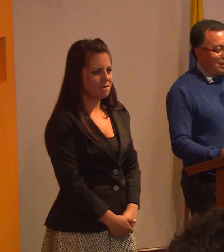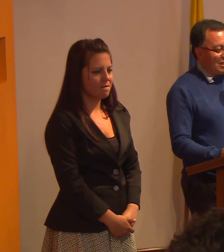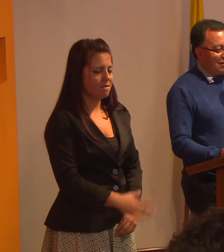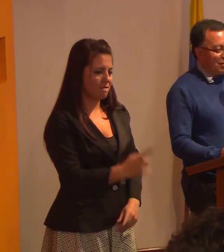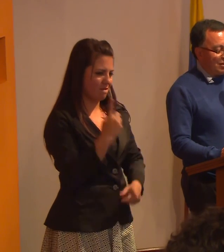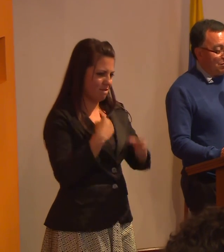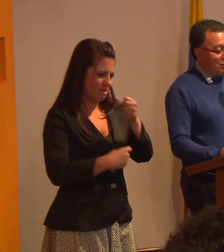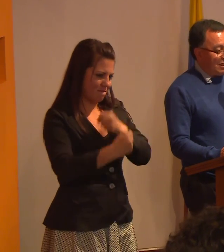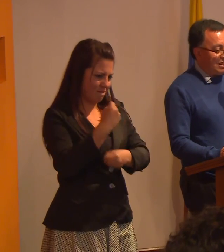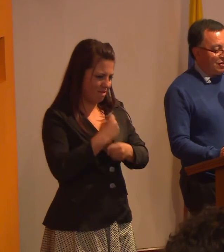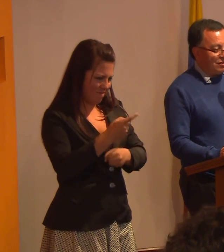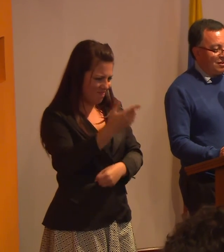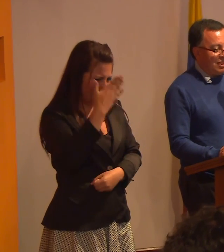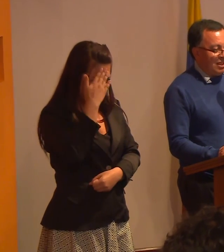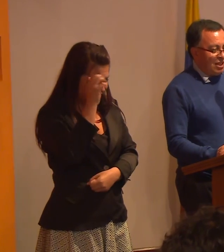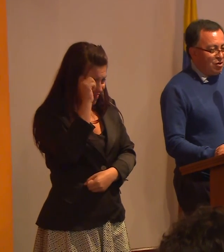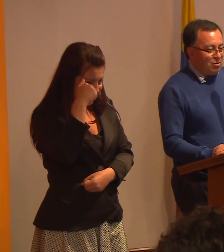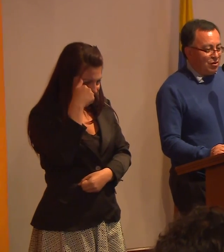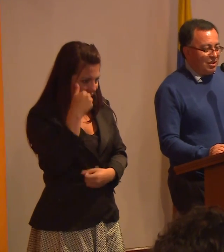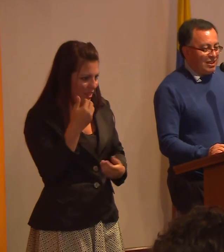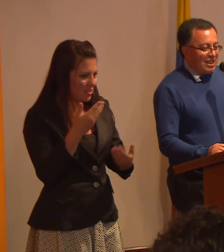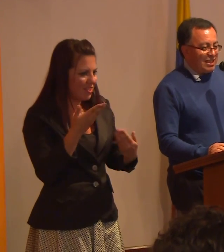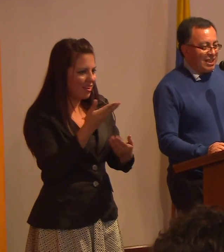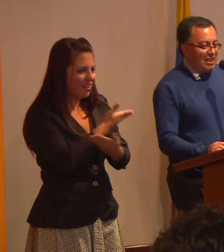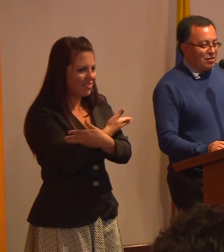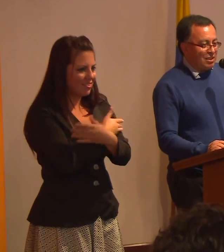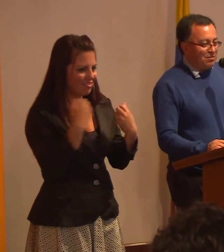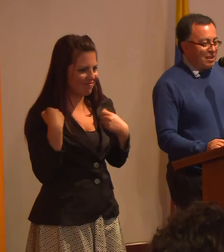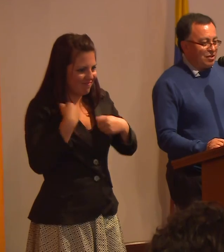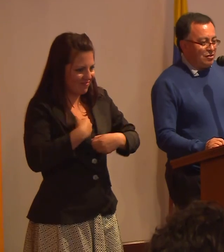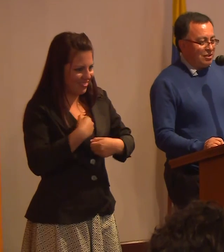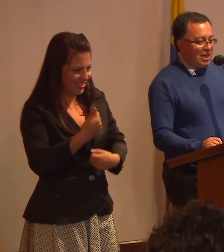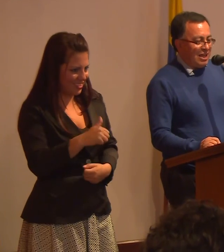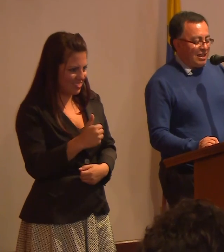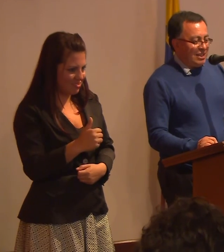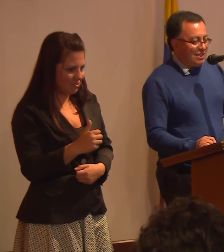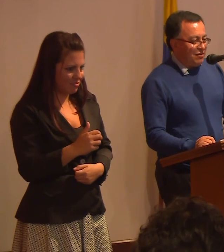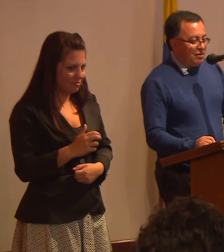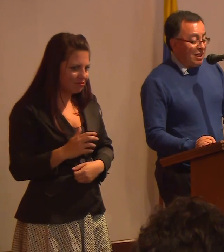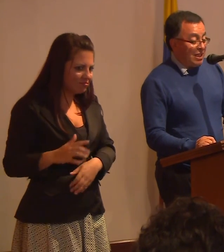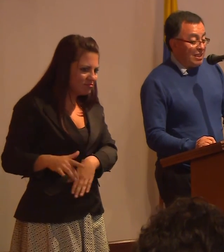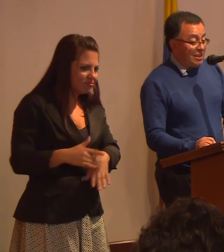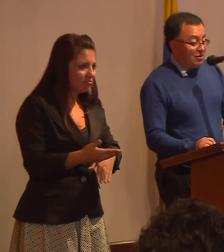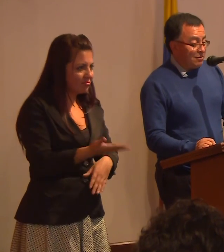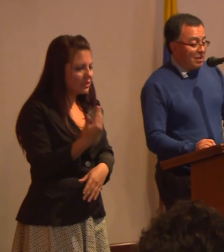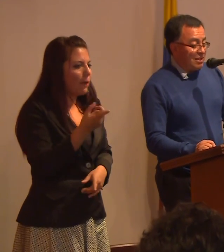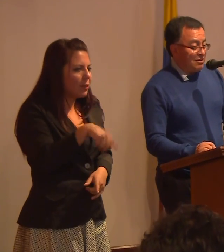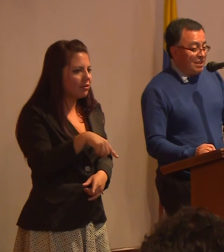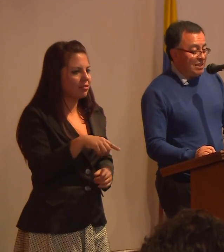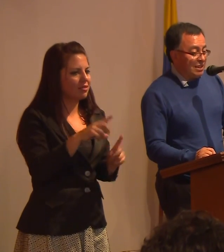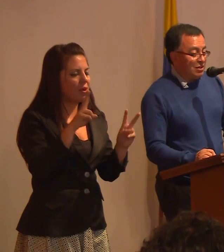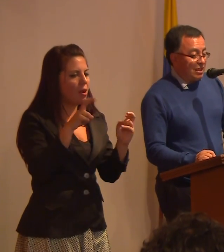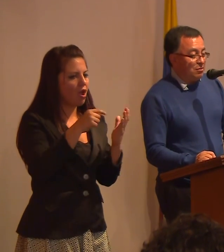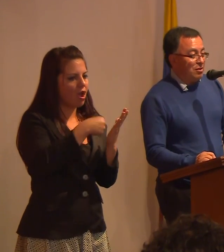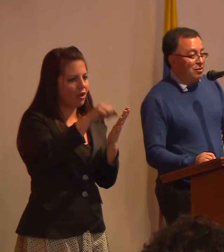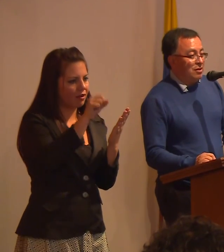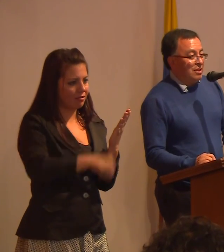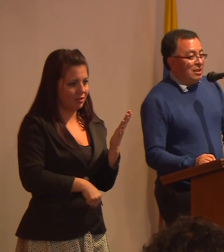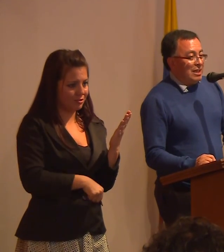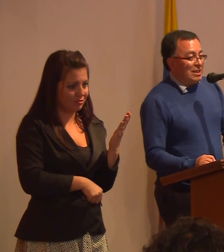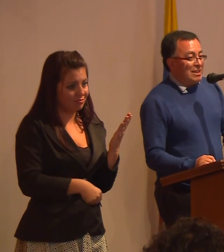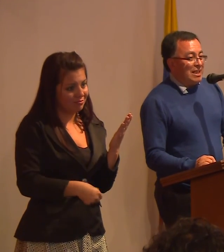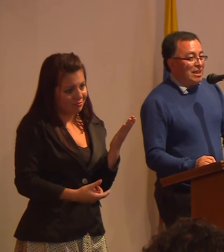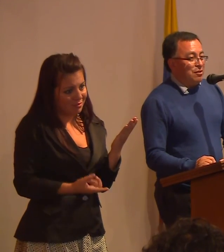pues todo lo que significó esa movilización como interna con respecto al desafío de la acreditación, que si bien es cierto, también como